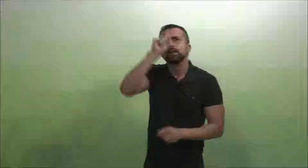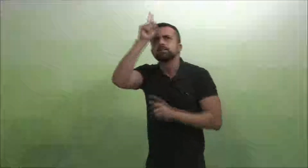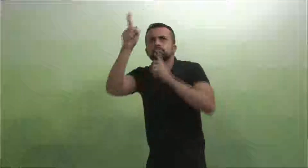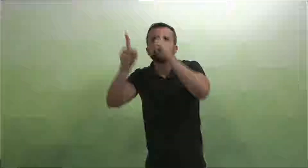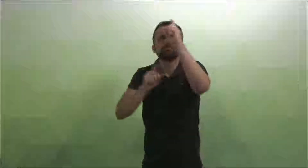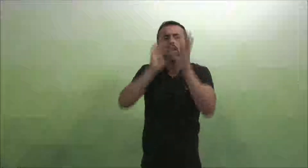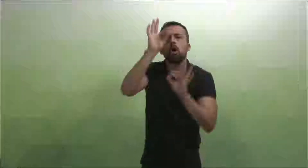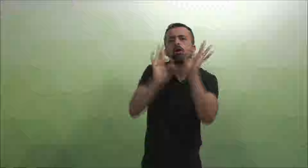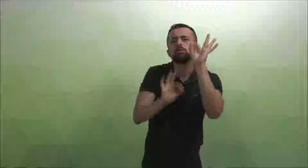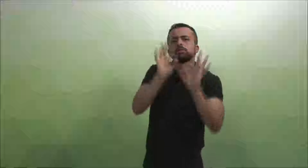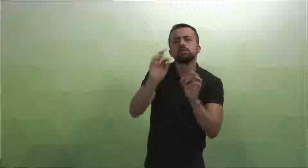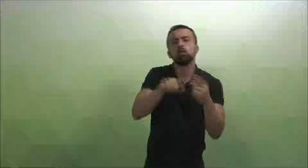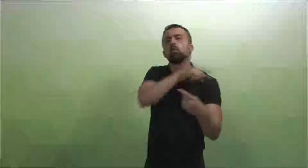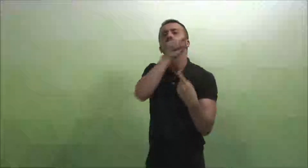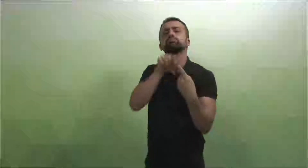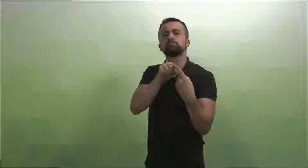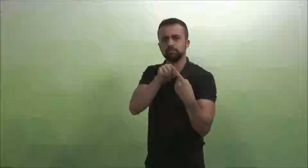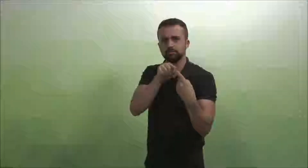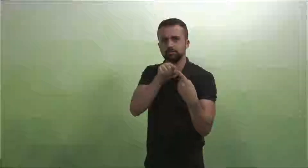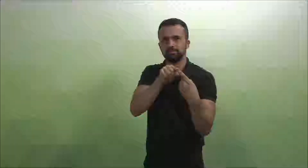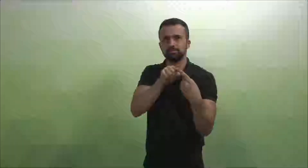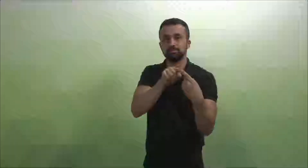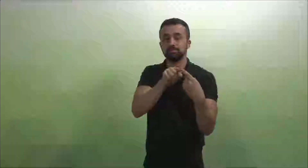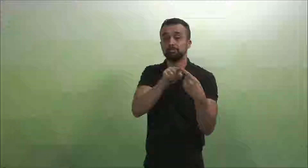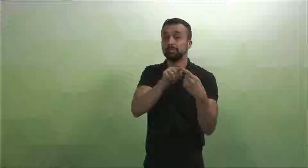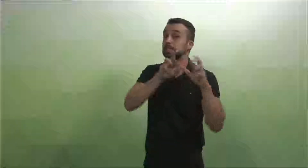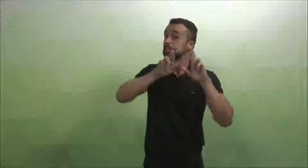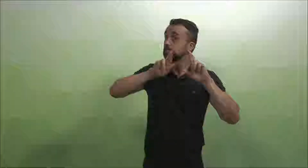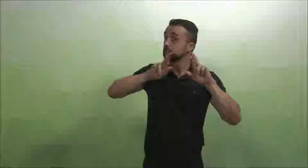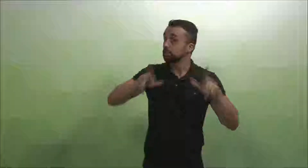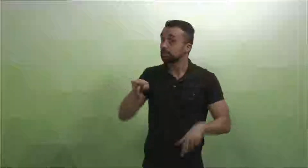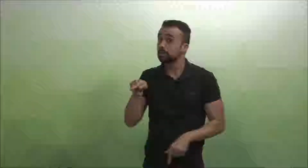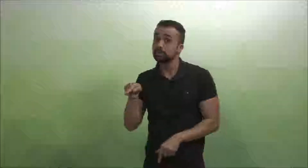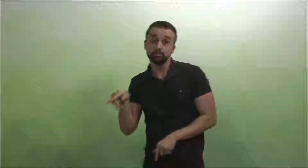é, na verdade, criada e organizada com um propósito,